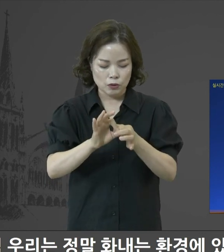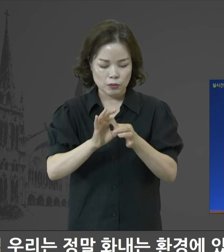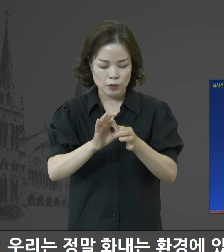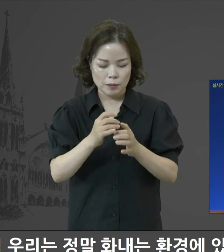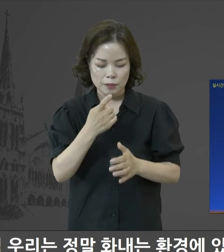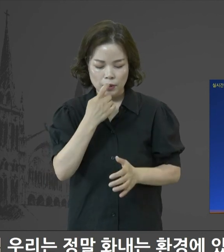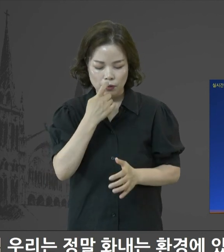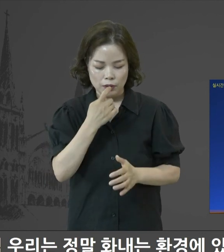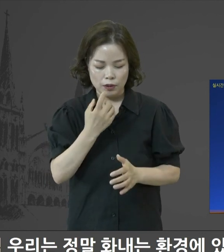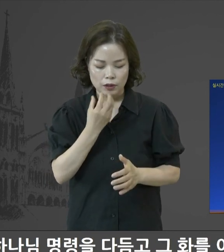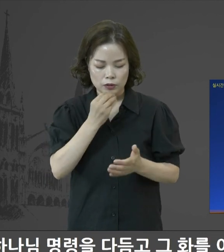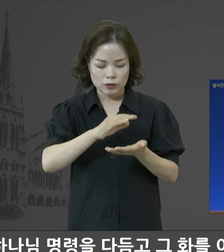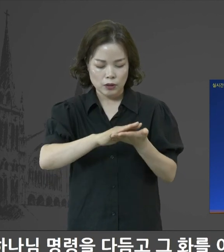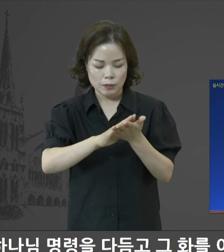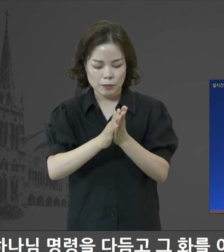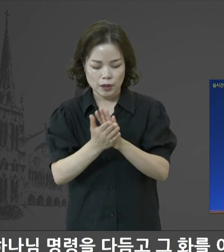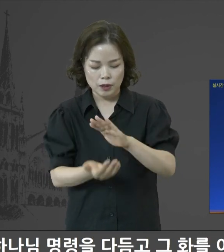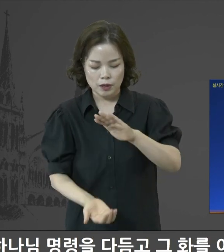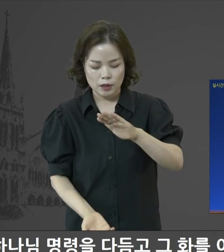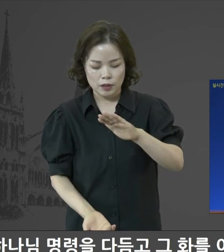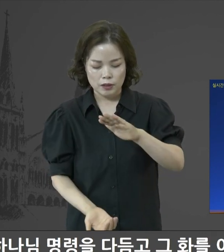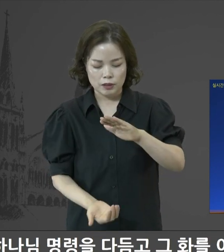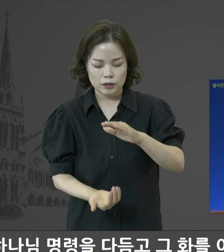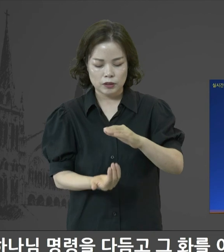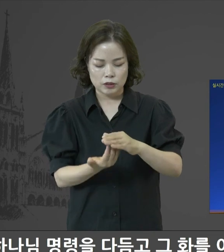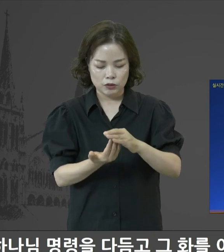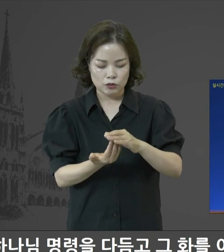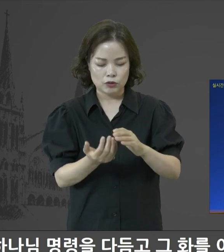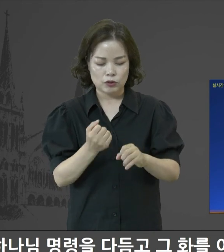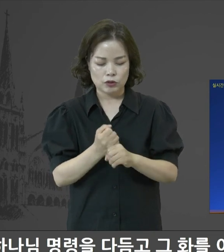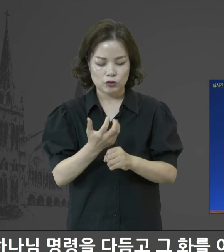배워가며 성화를 통해서 이루어가는 복된 성도들 될 수 있도록